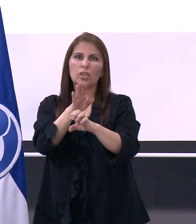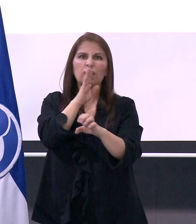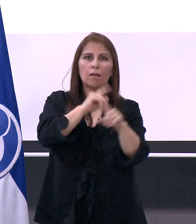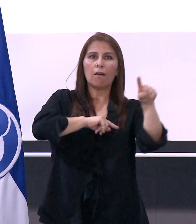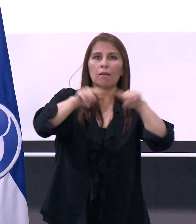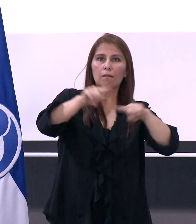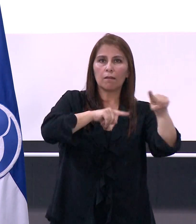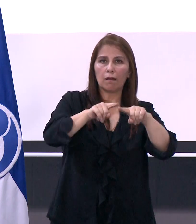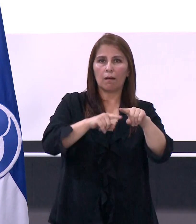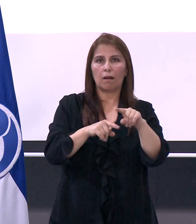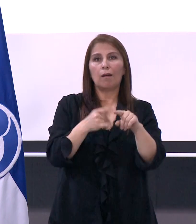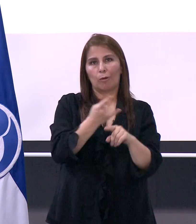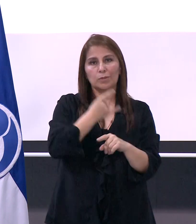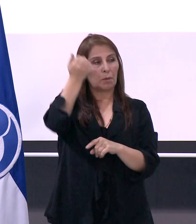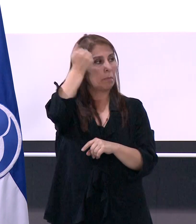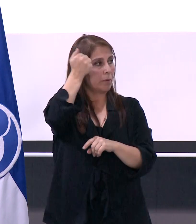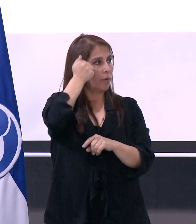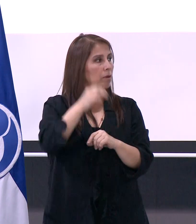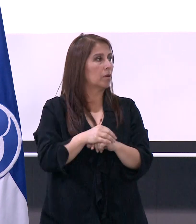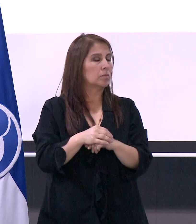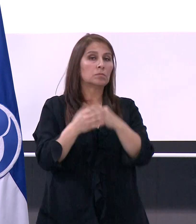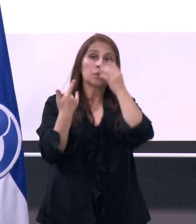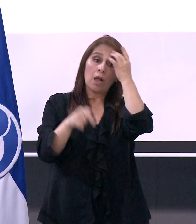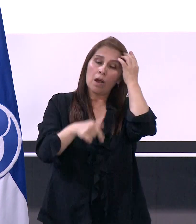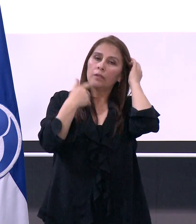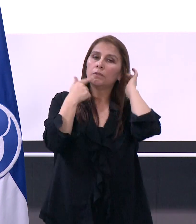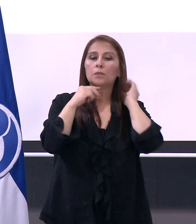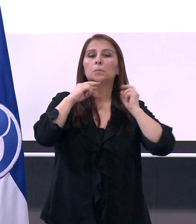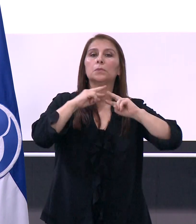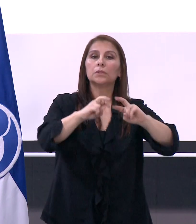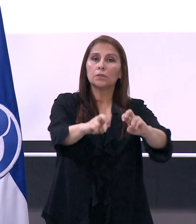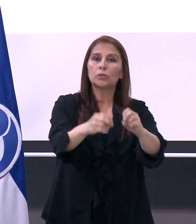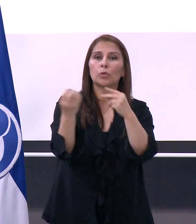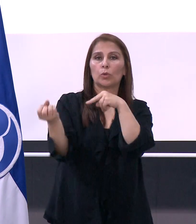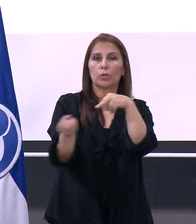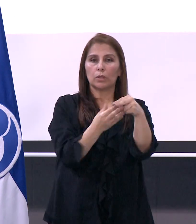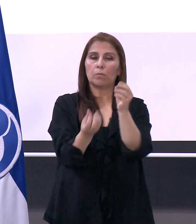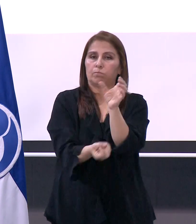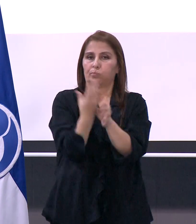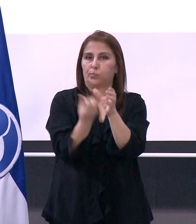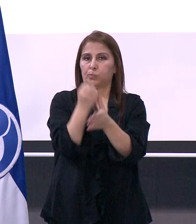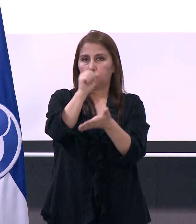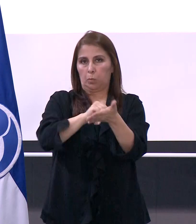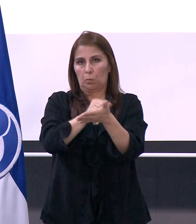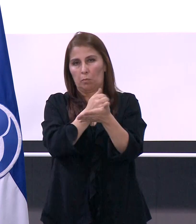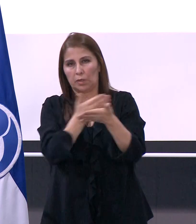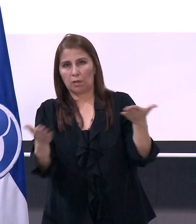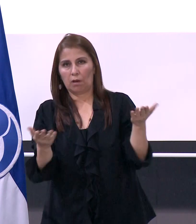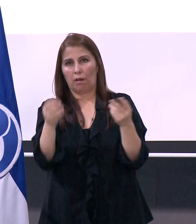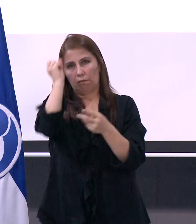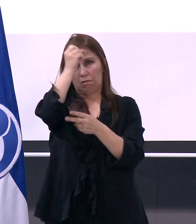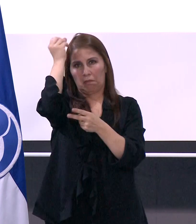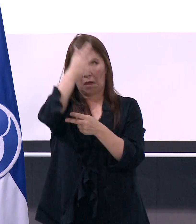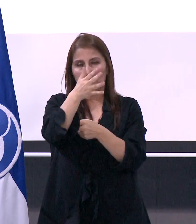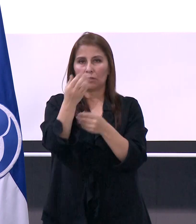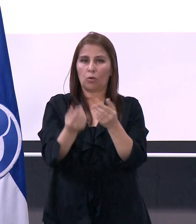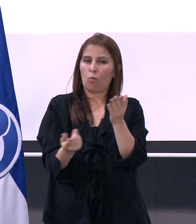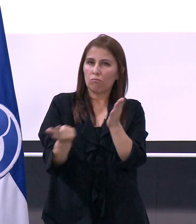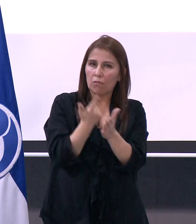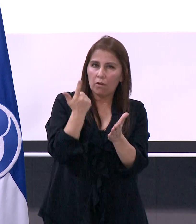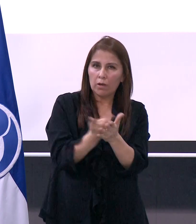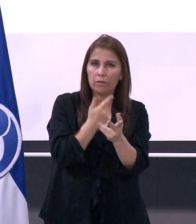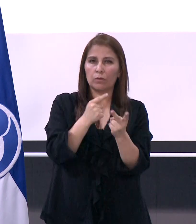allí se propuso avanzar en la investigación socio educativa y en la producción de material didáctico textos escolares así como la producción de